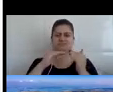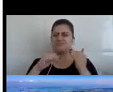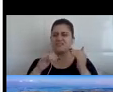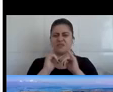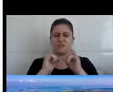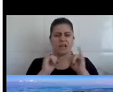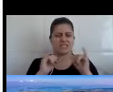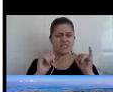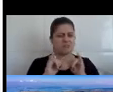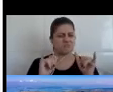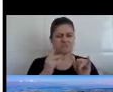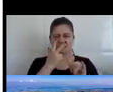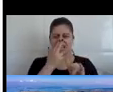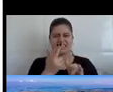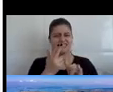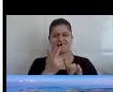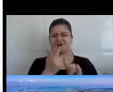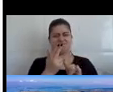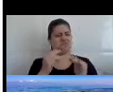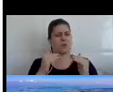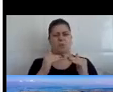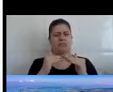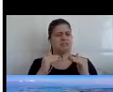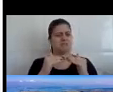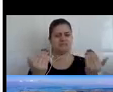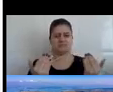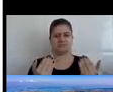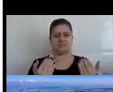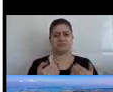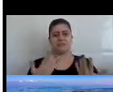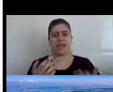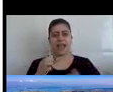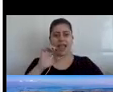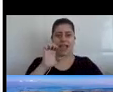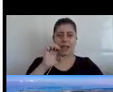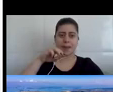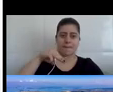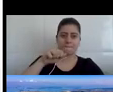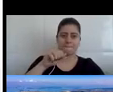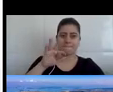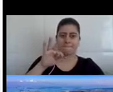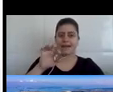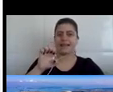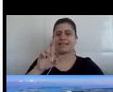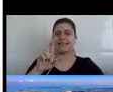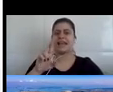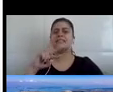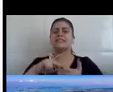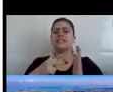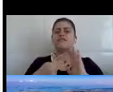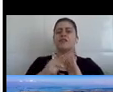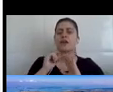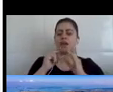se sobrepõe, que não se dialoga. Para a Emater, que é uma instância que lida